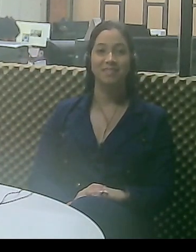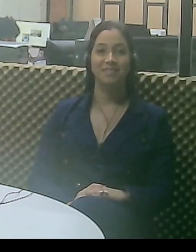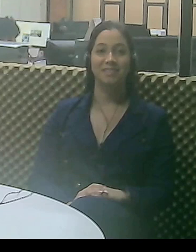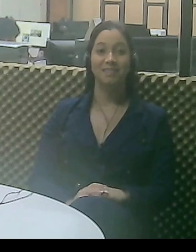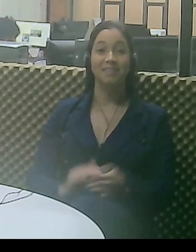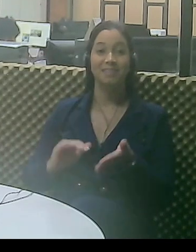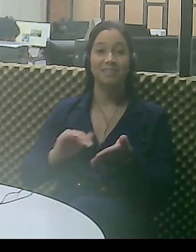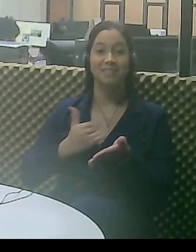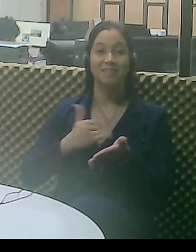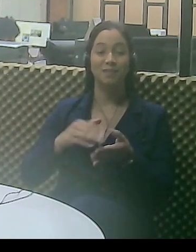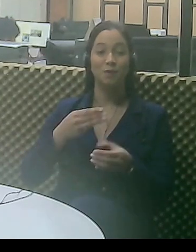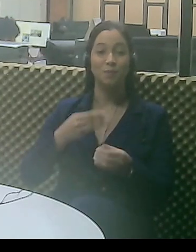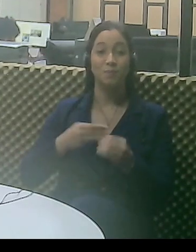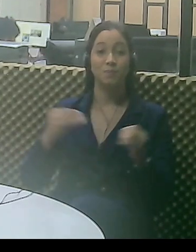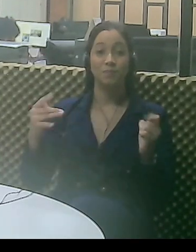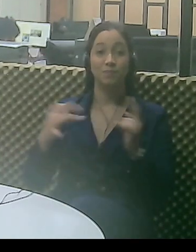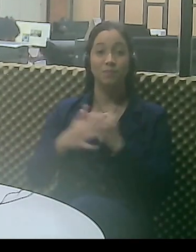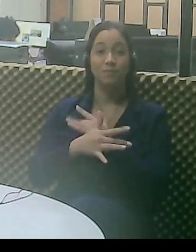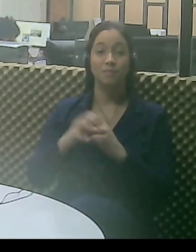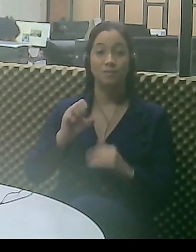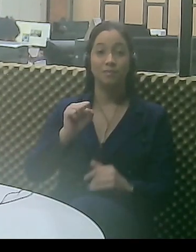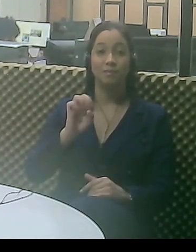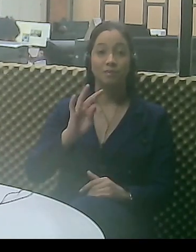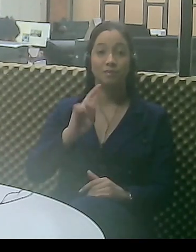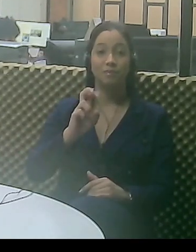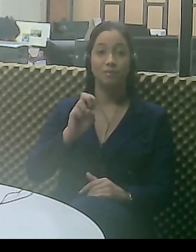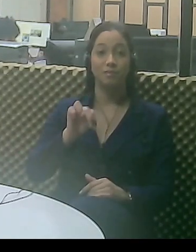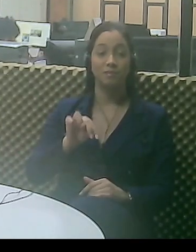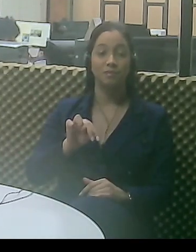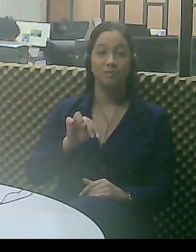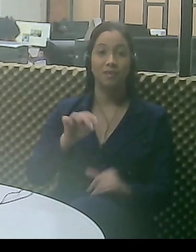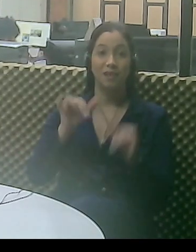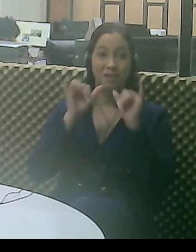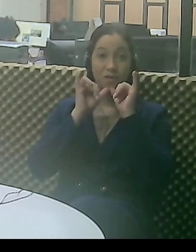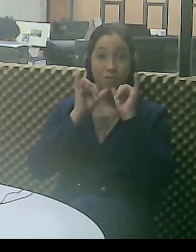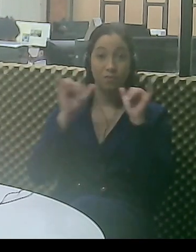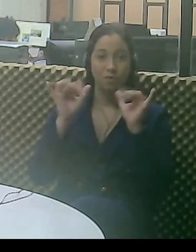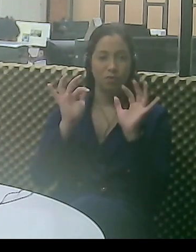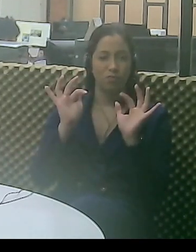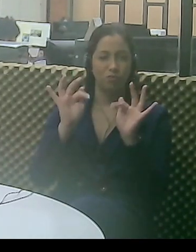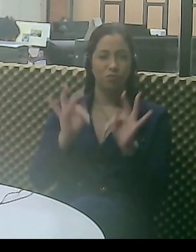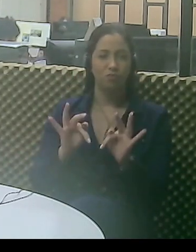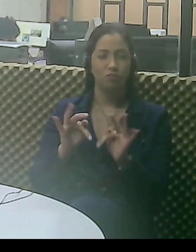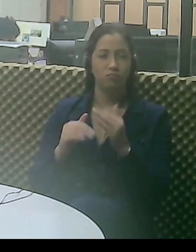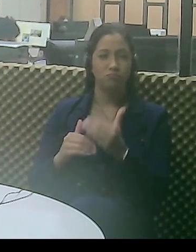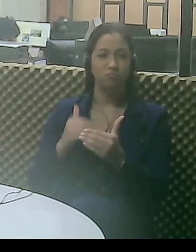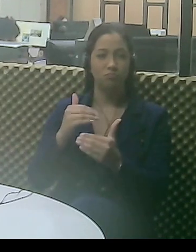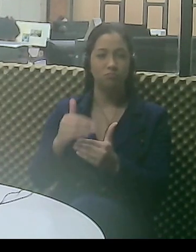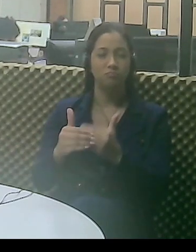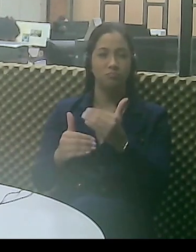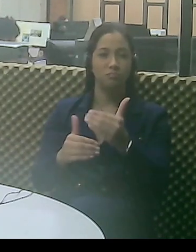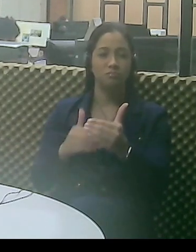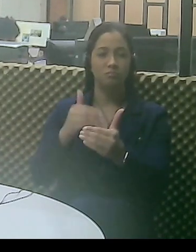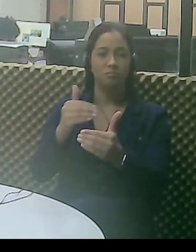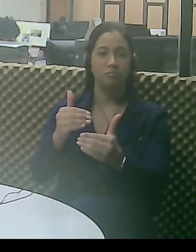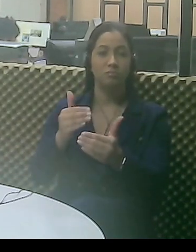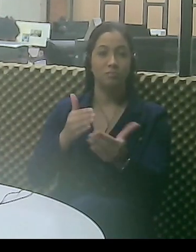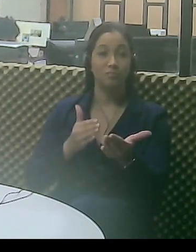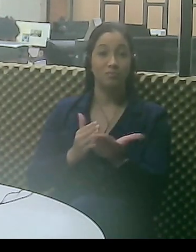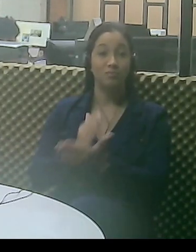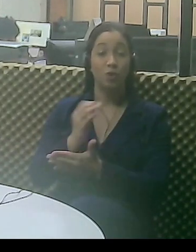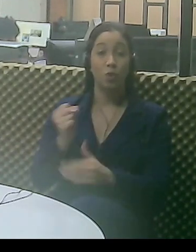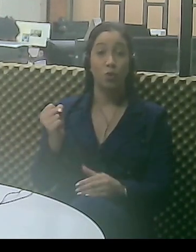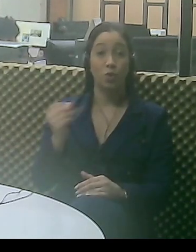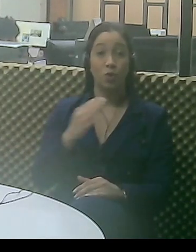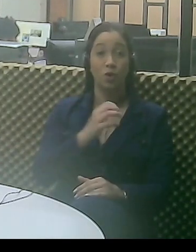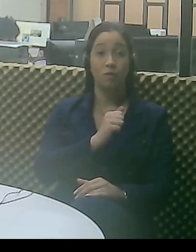A Secretaria Municipal de Trânsito e Transportes, CETRAN, informa que está finalizando os procedimentos necessários para lançamento do